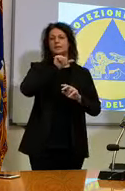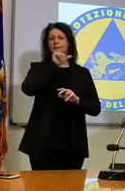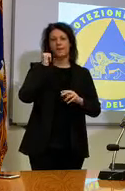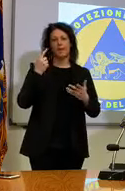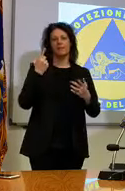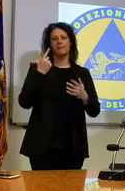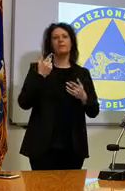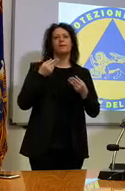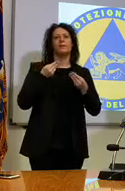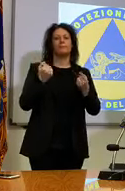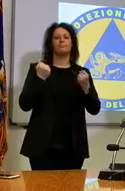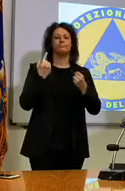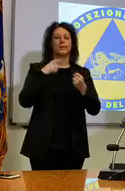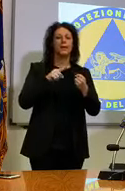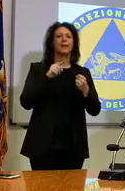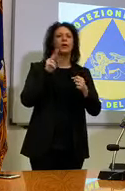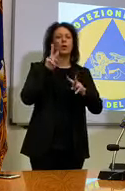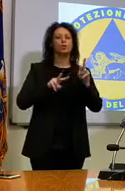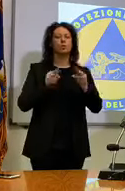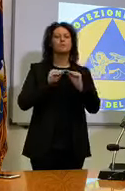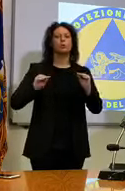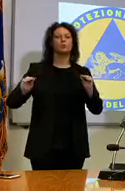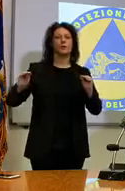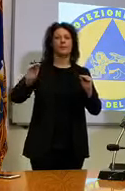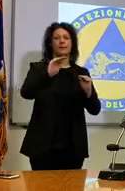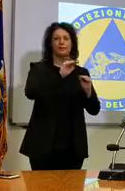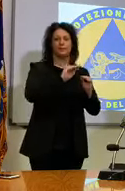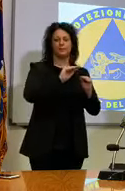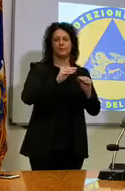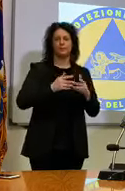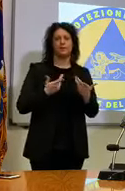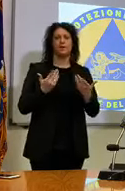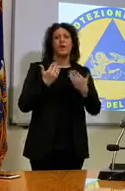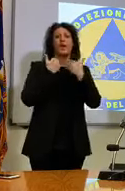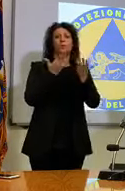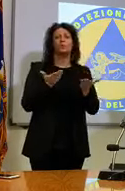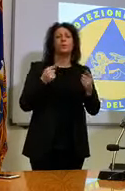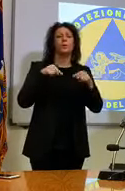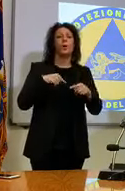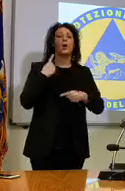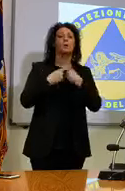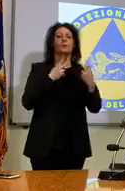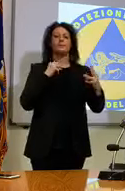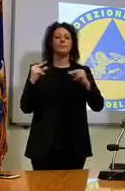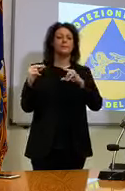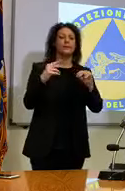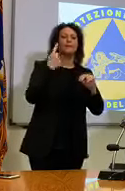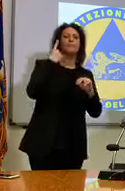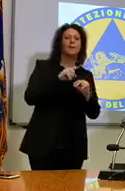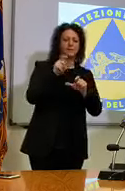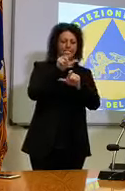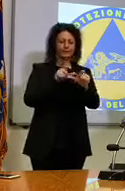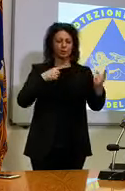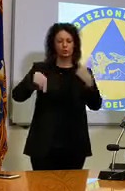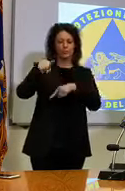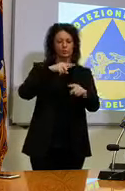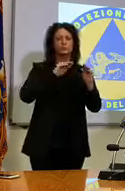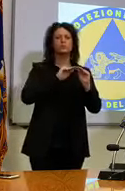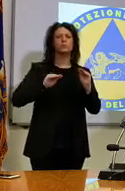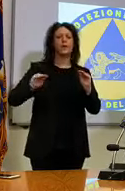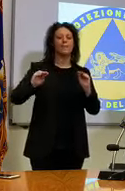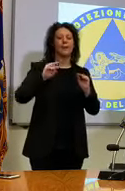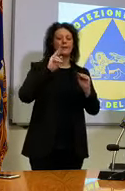spostamenti, tutto il resto diventa fuffa, perché è inutile che facciamo tanti discorsi sulla tracciabilità dei cittadini e